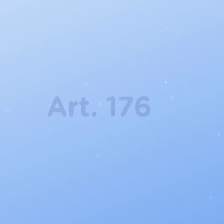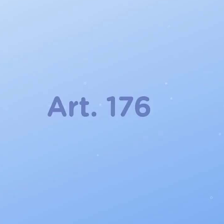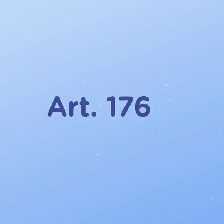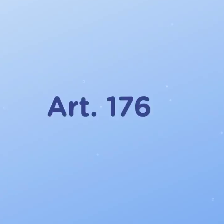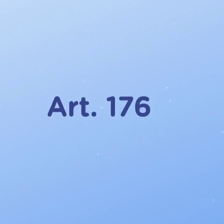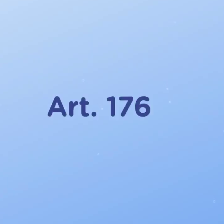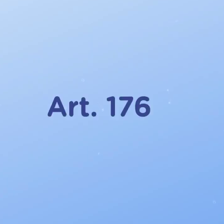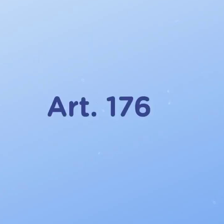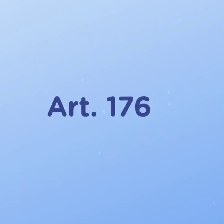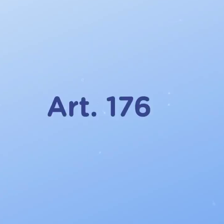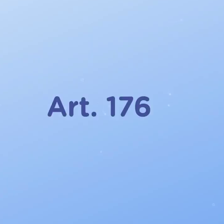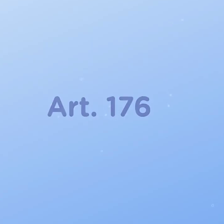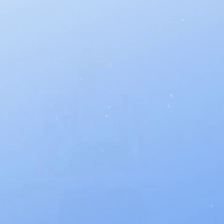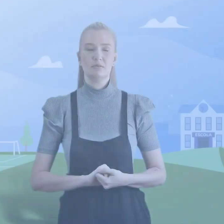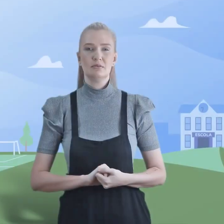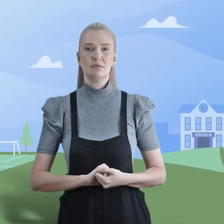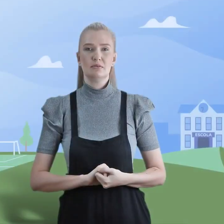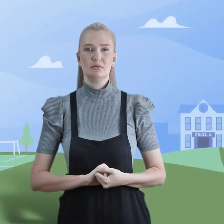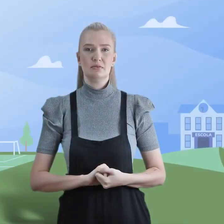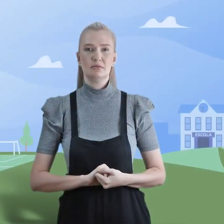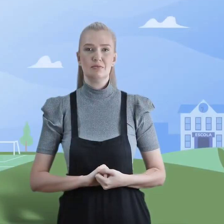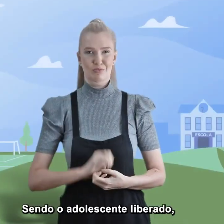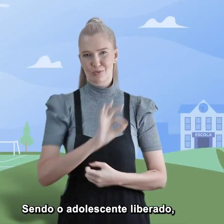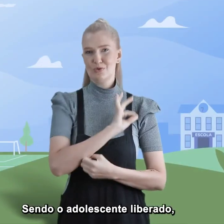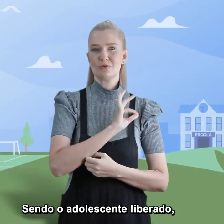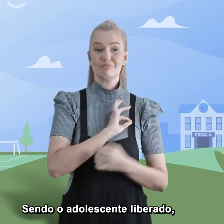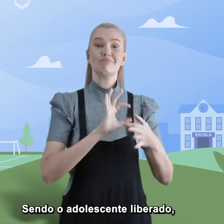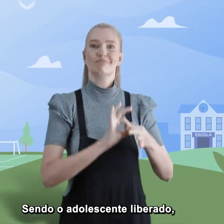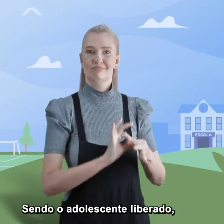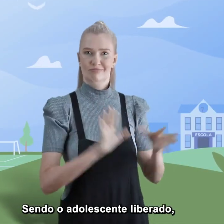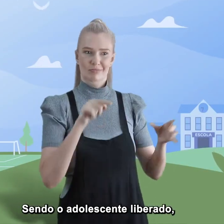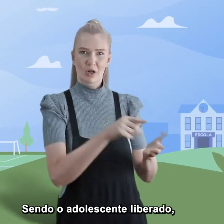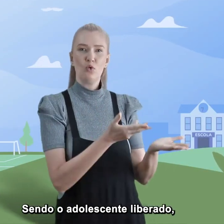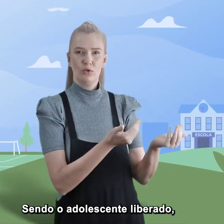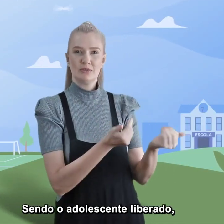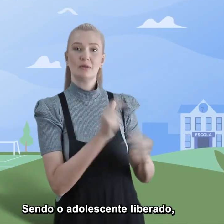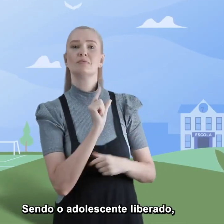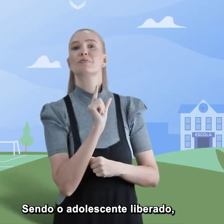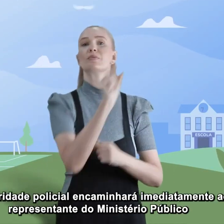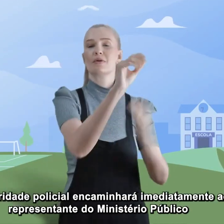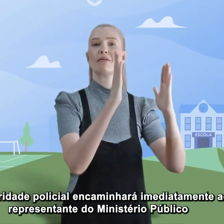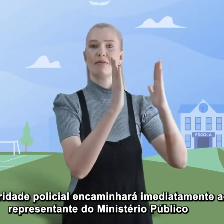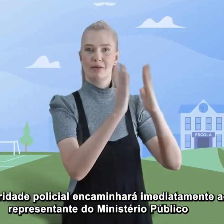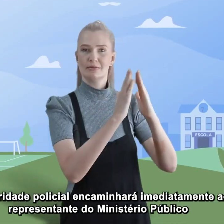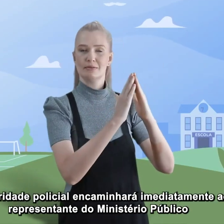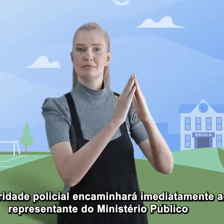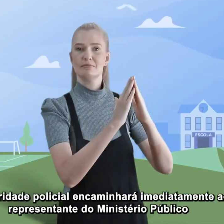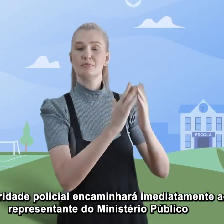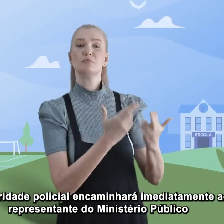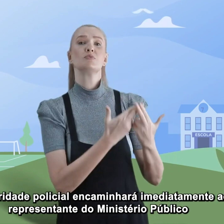Artigo 176. Sendo o adolescente liberado, a autoridade policial